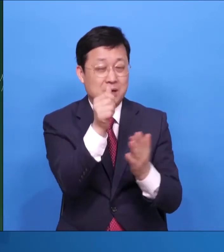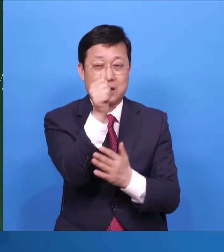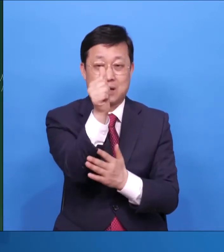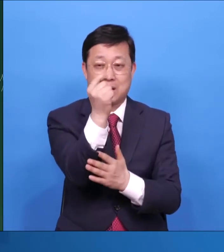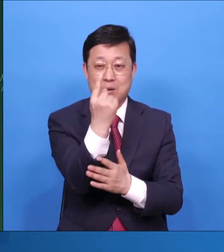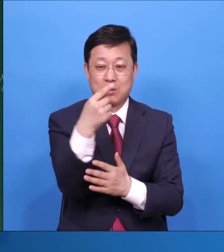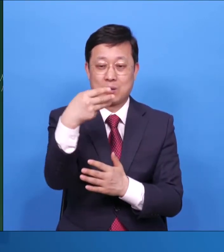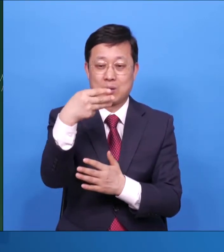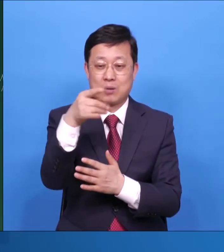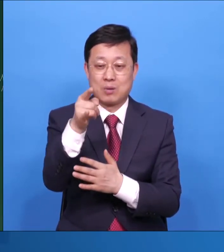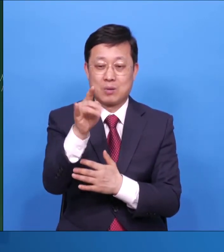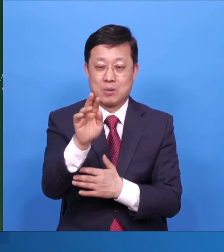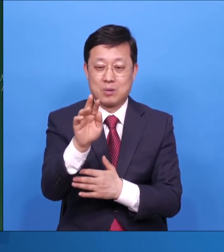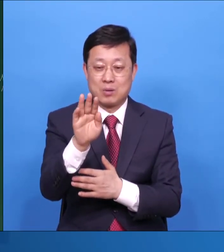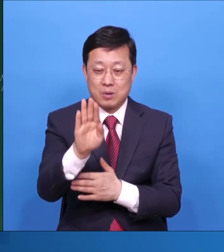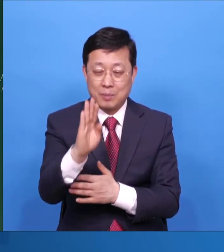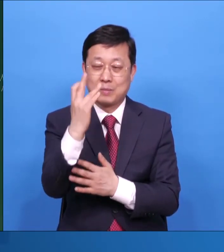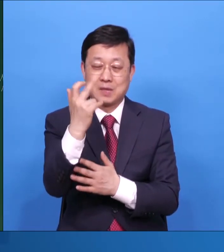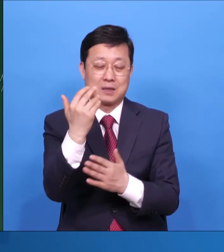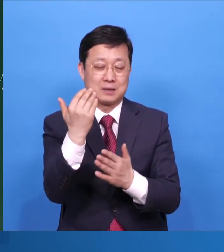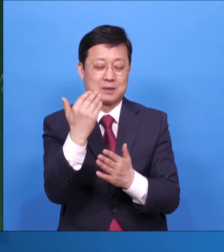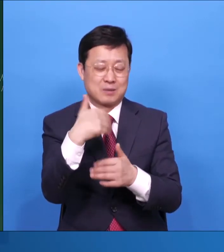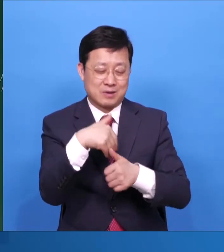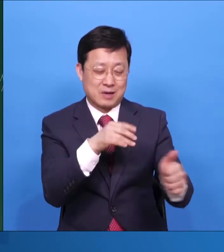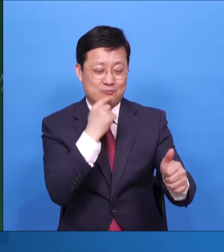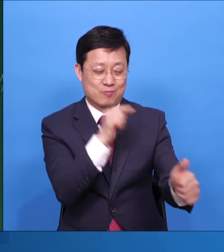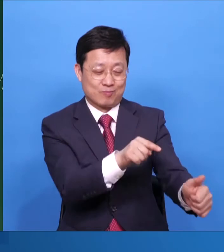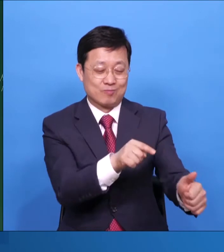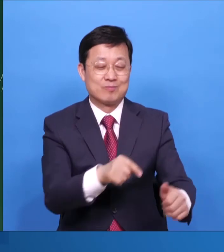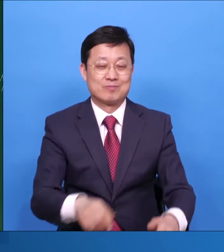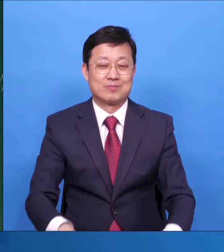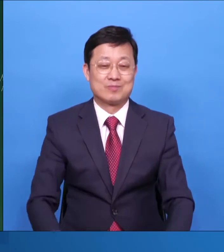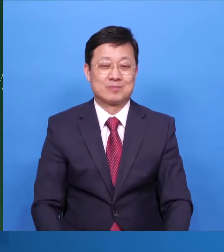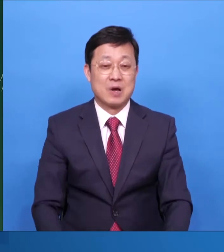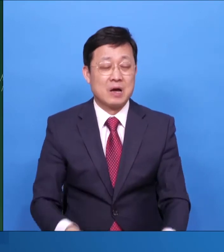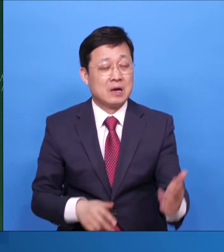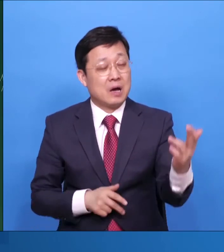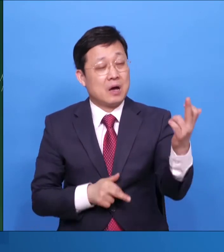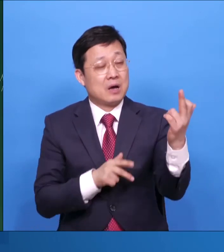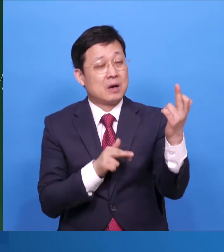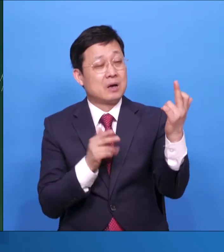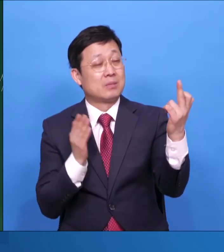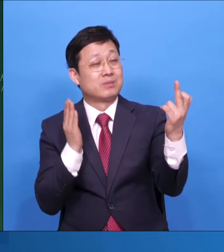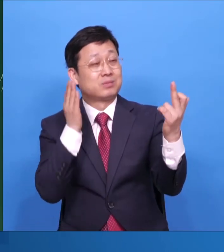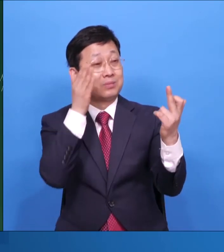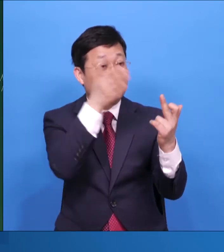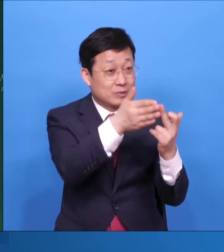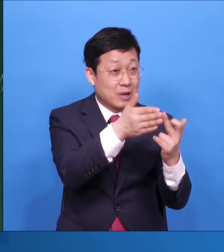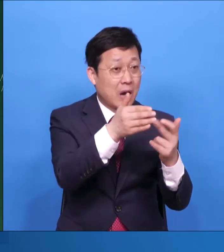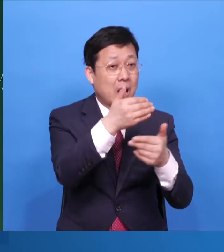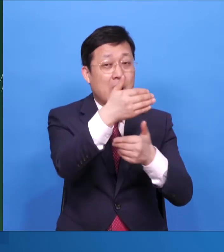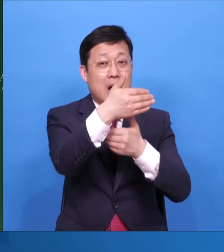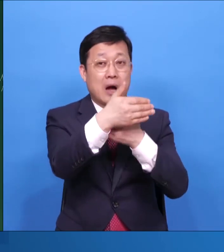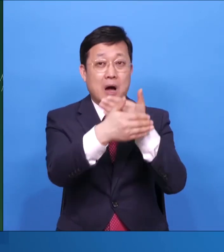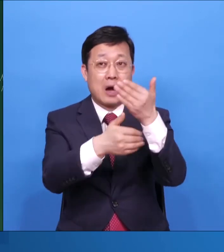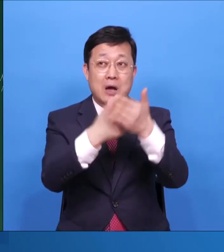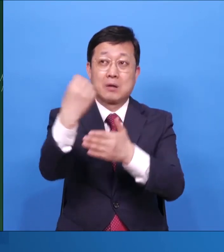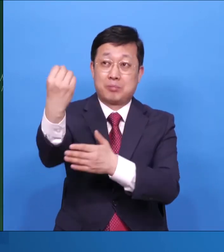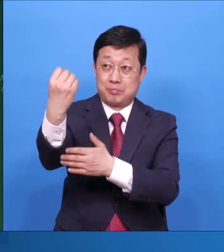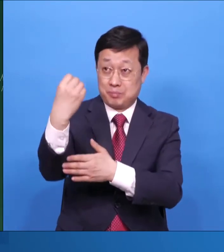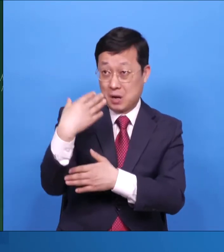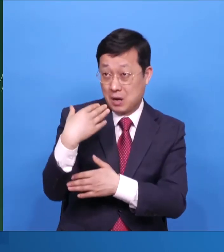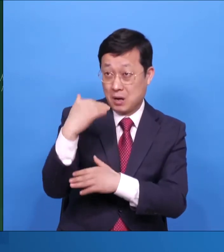가게 합니다. Es cuando Dios en ese momento manda a su ángel para que vaya hacia Horeb. 거기에서 많은 말씀이 있습니다만은